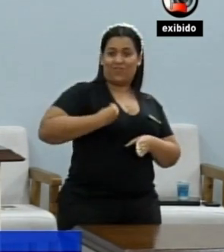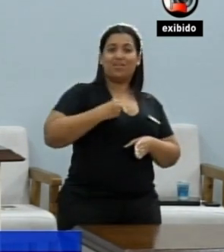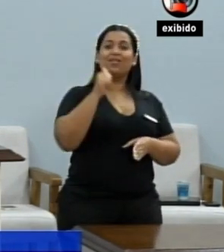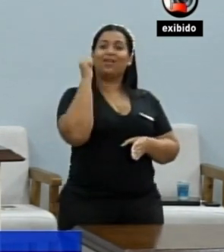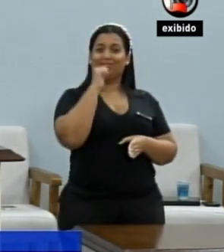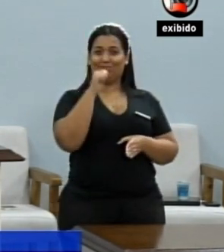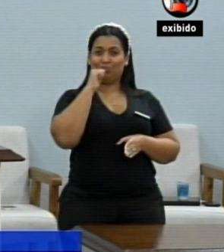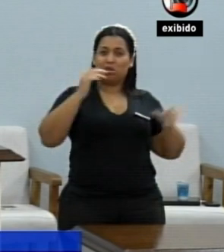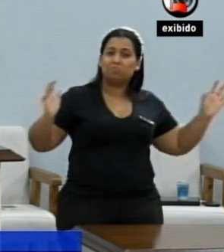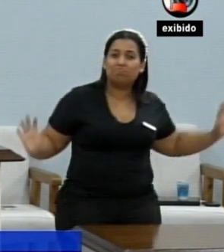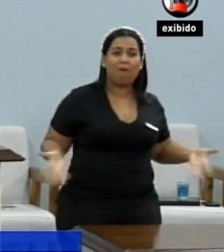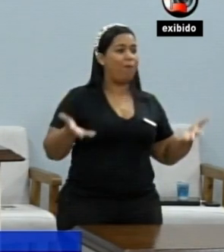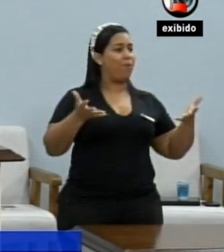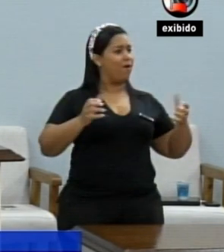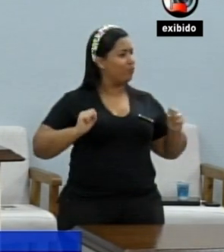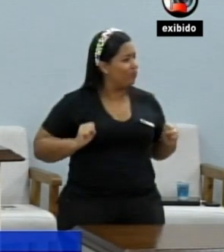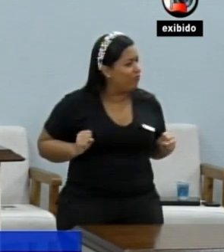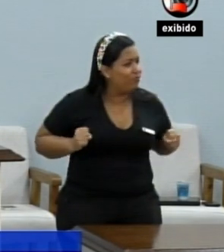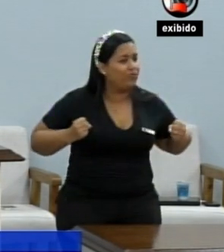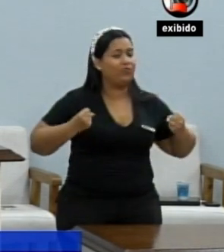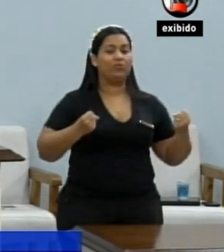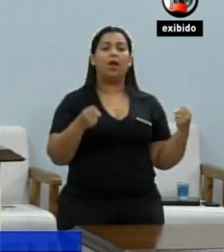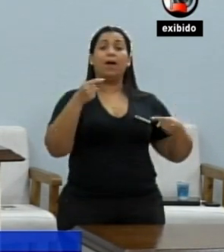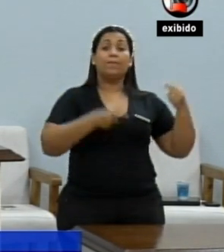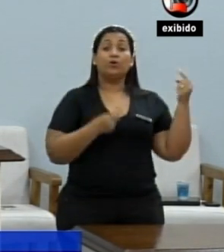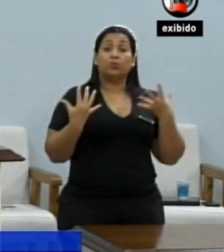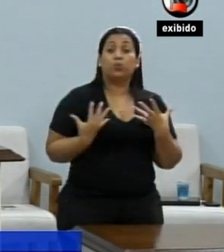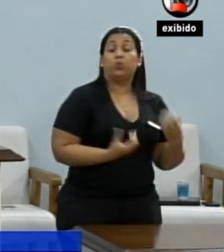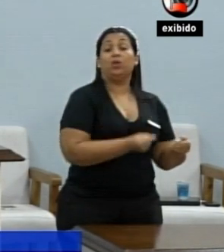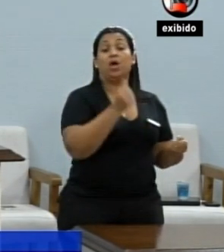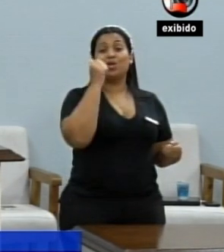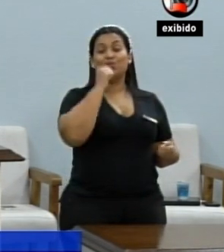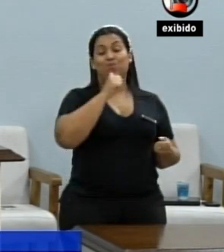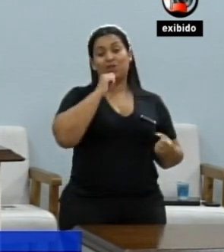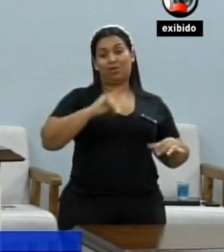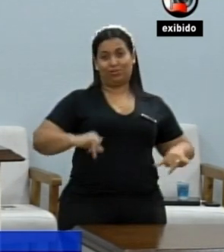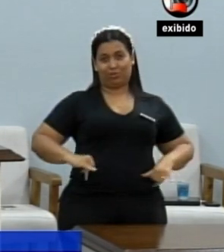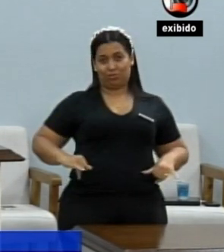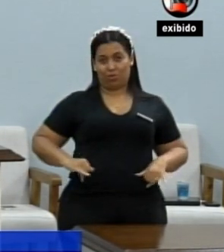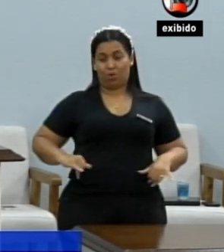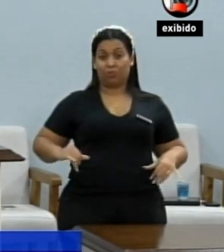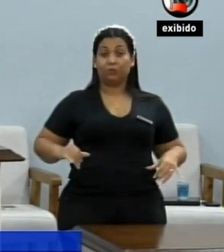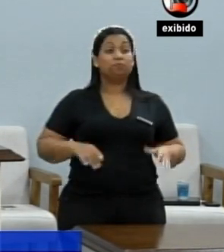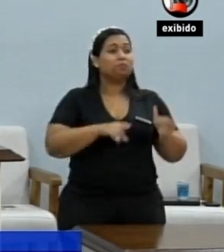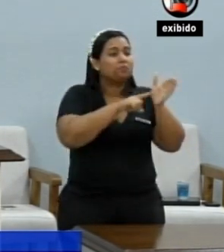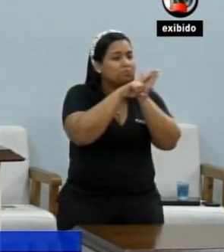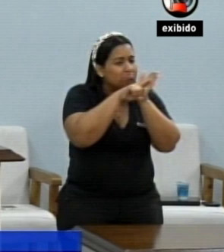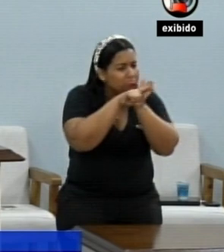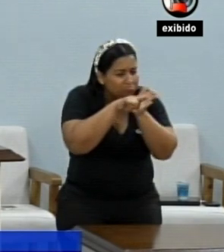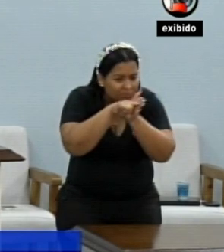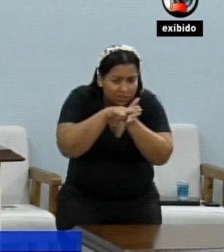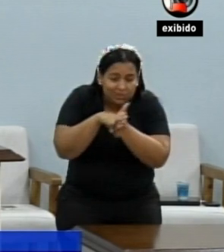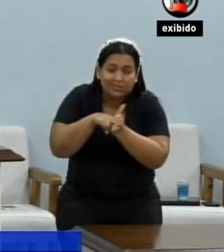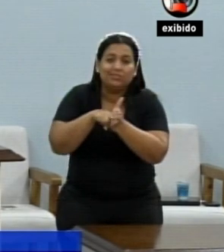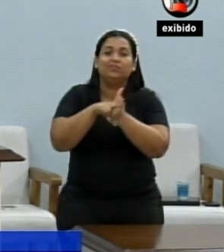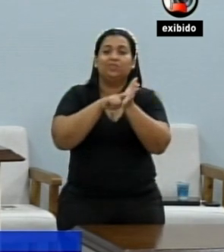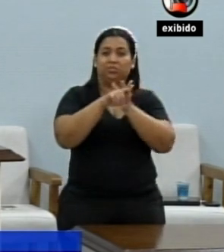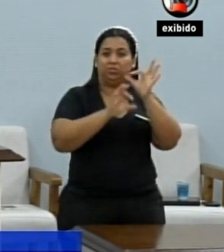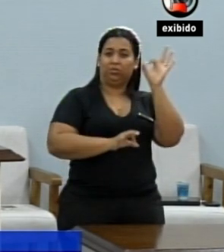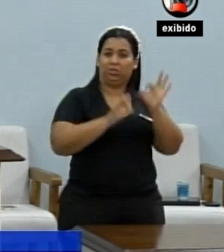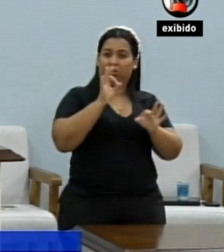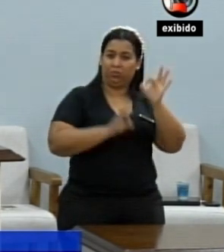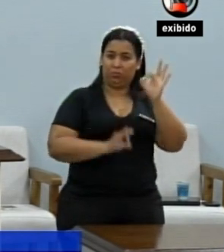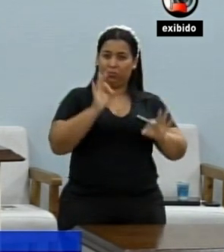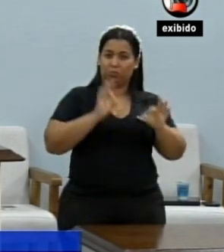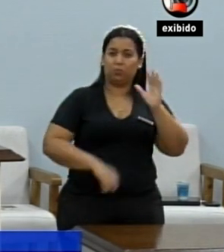mulheres. É fortalecer as políticas de acolhimento às vítimas. É investigar e julgar os